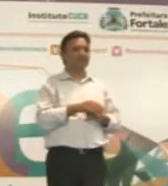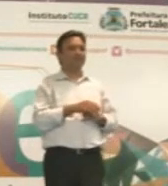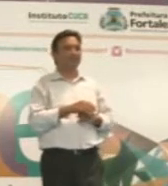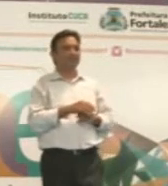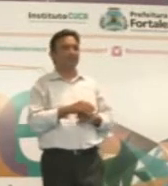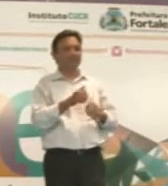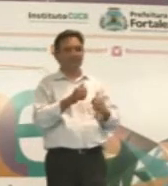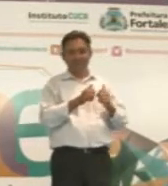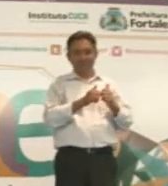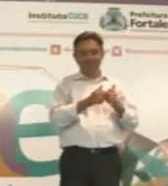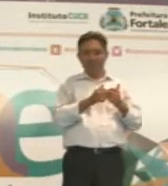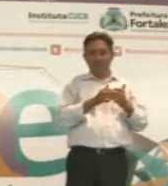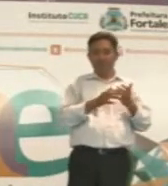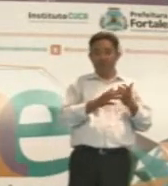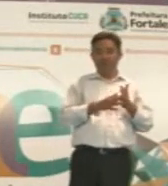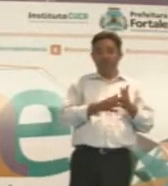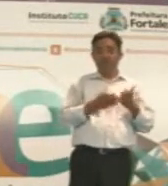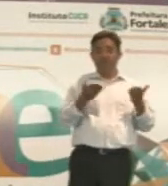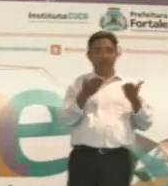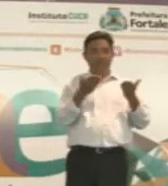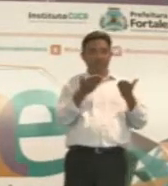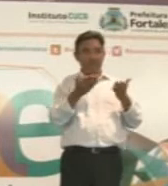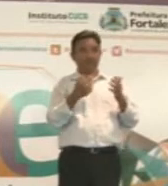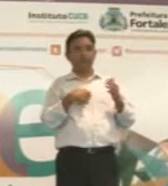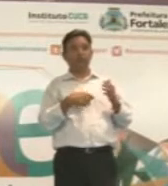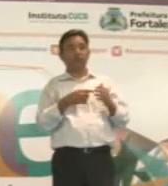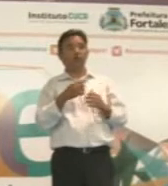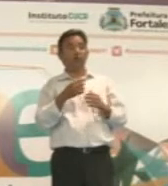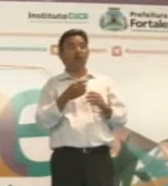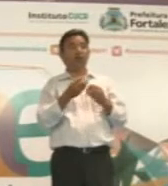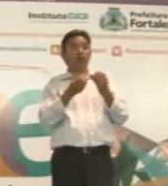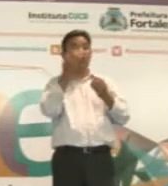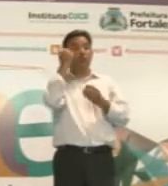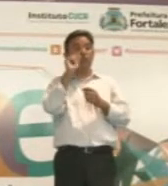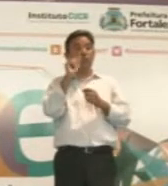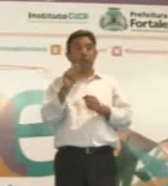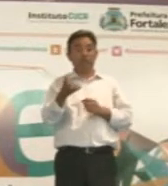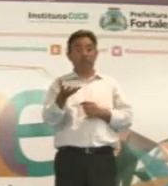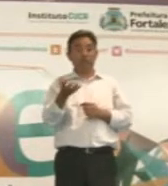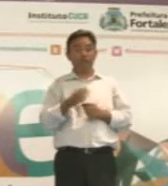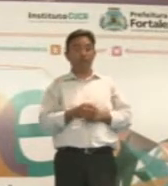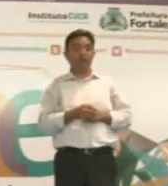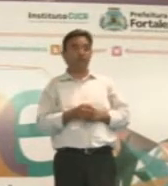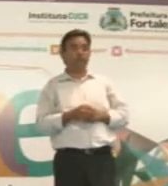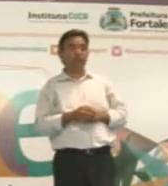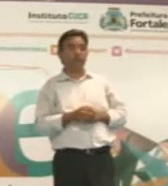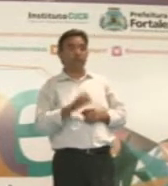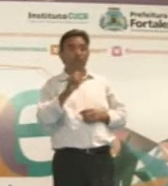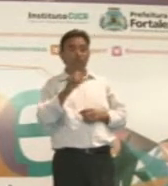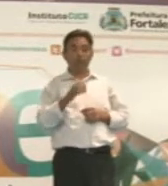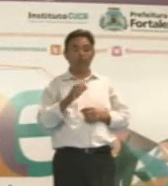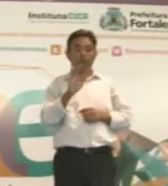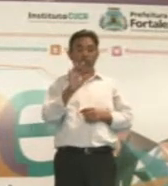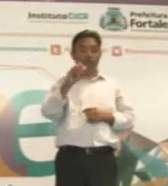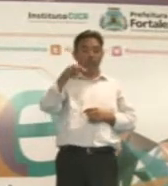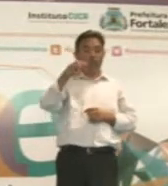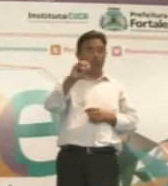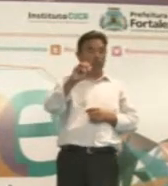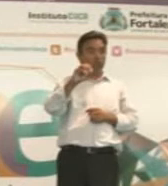e 16 gramas por mol. Agora vem o comando da questão. Considerando que o forno